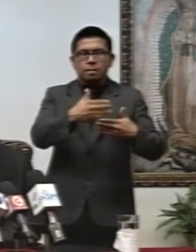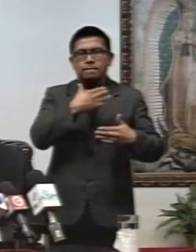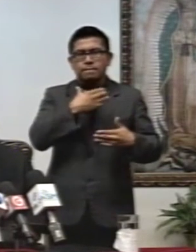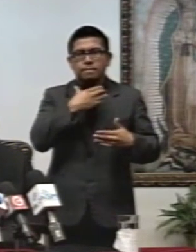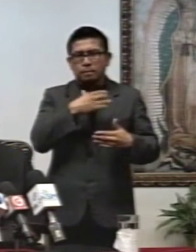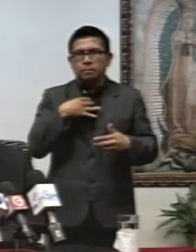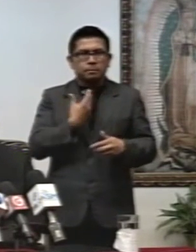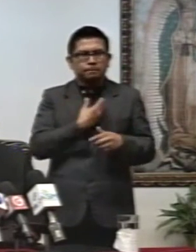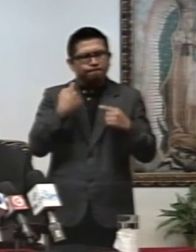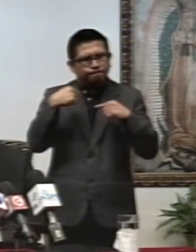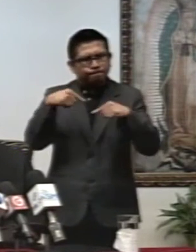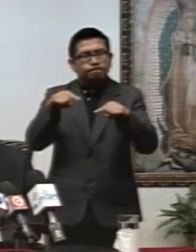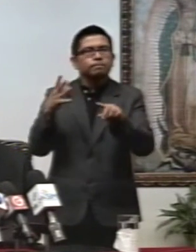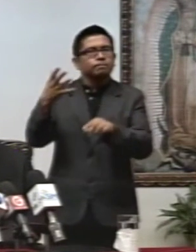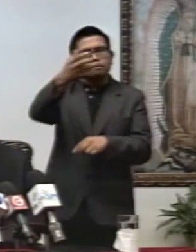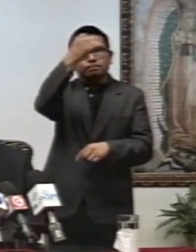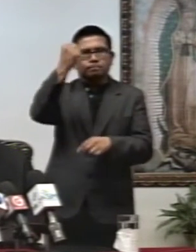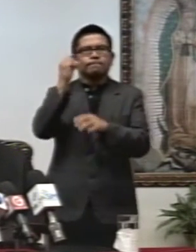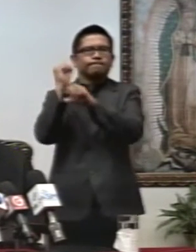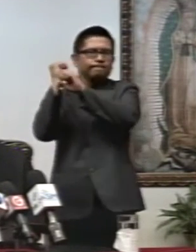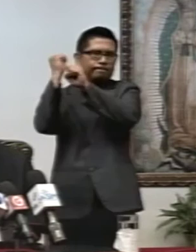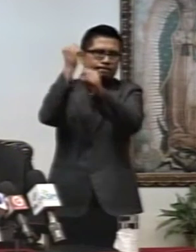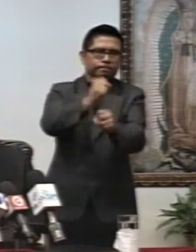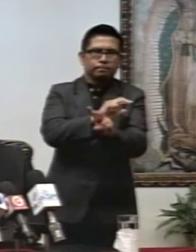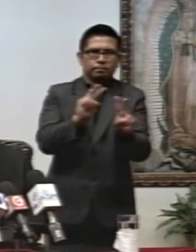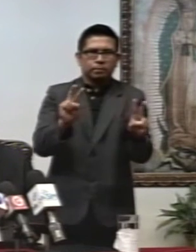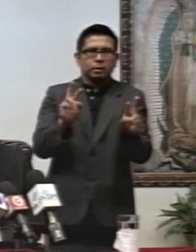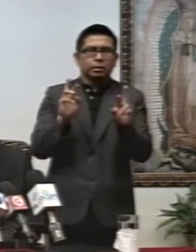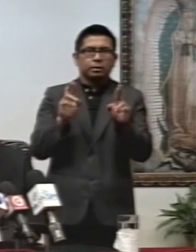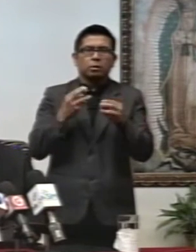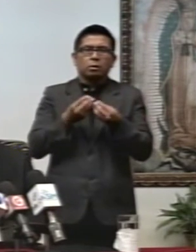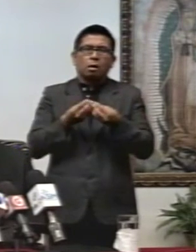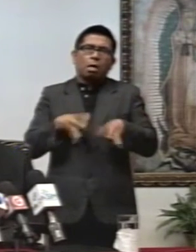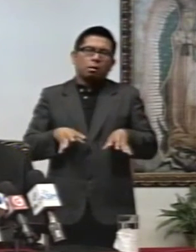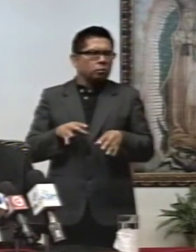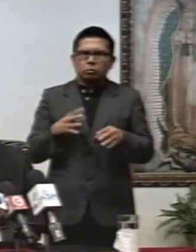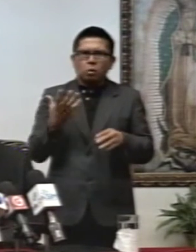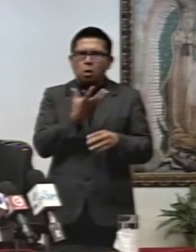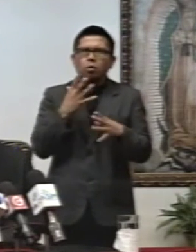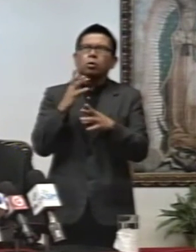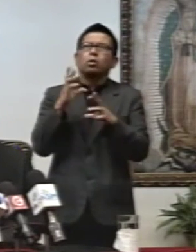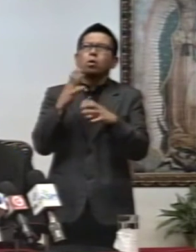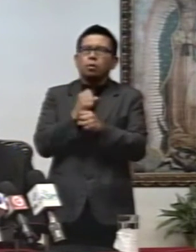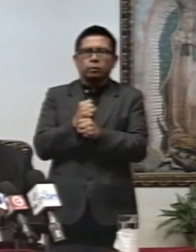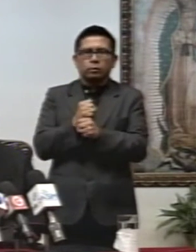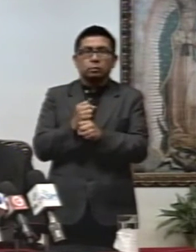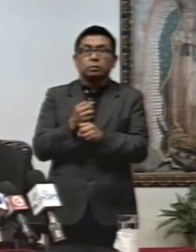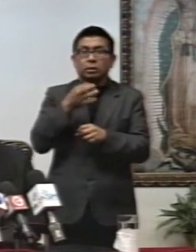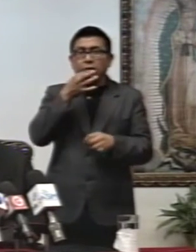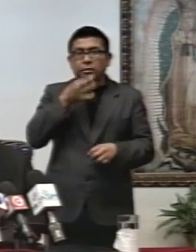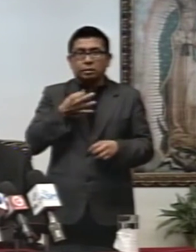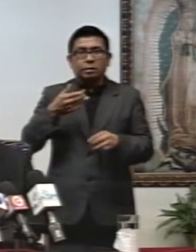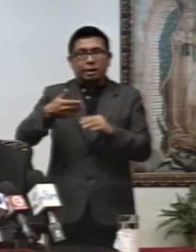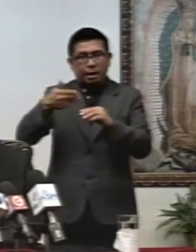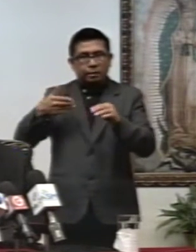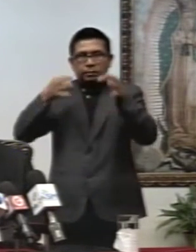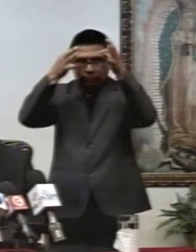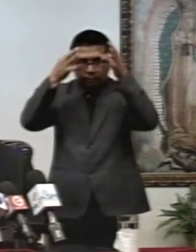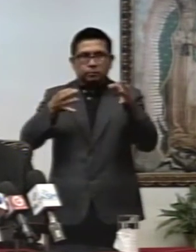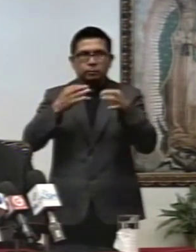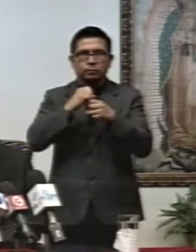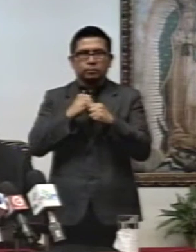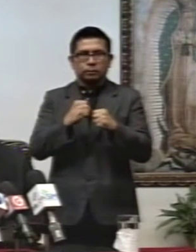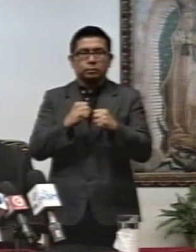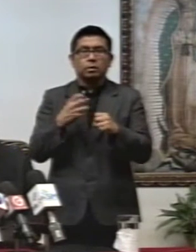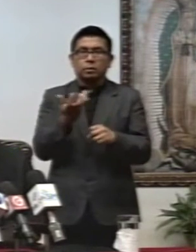Y vamos a conquistar la paz, y no perdamos la esperanza. Pero es necesario que se tomen las medidas. Y los